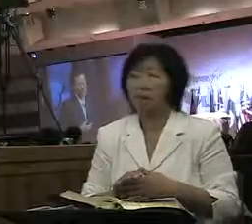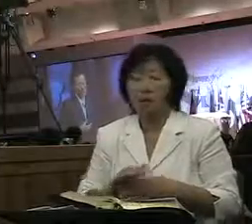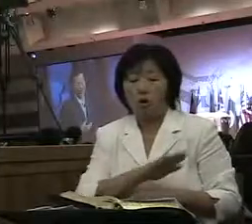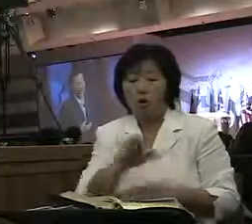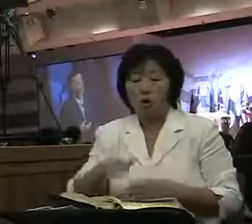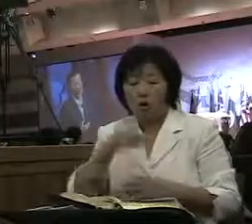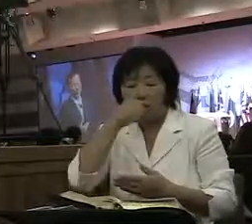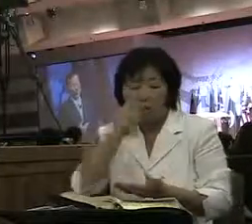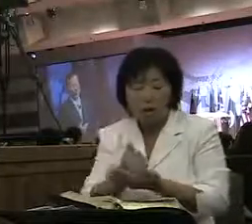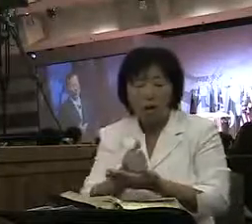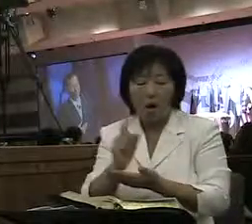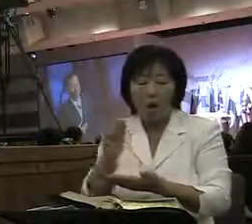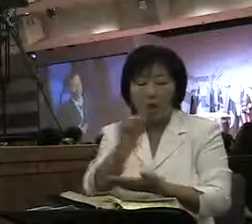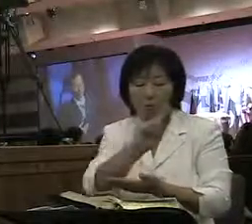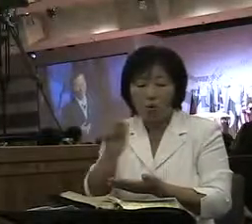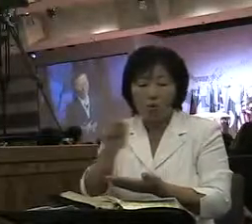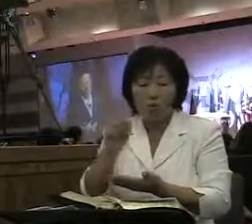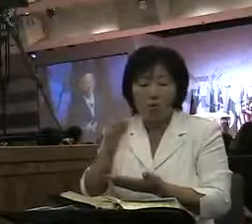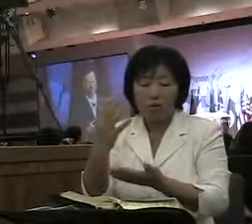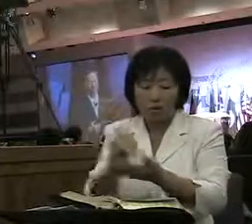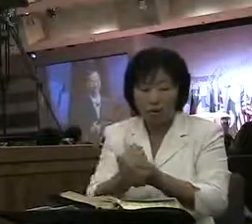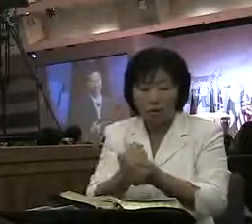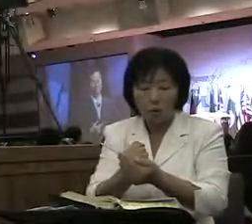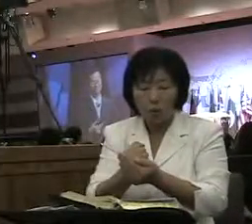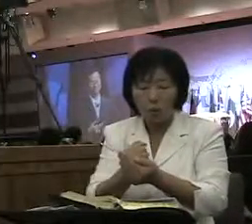우리의 죄가 무엇으로 인해 없어집니까?